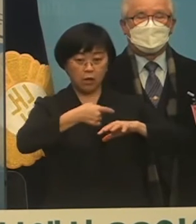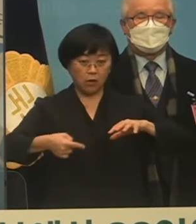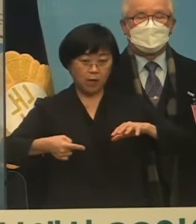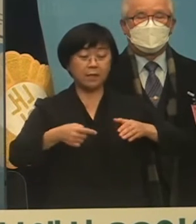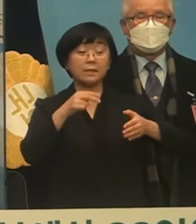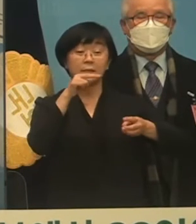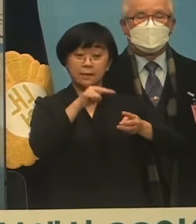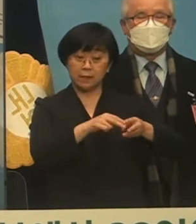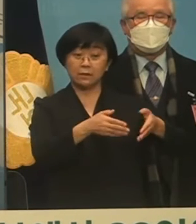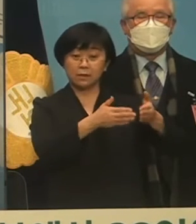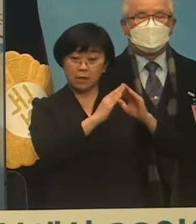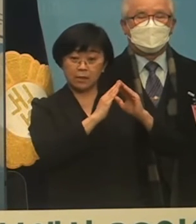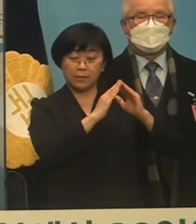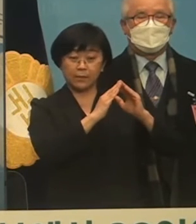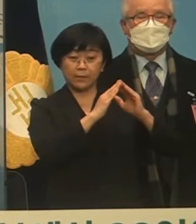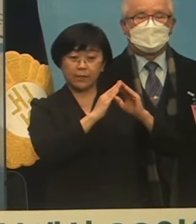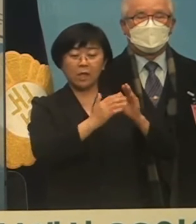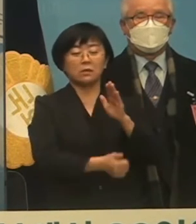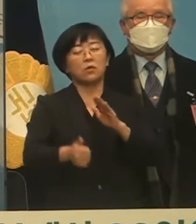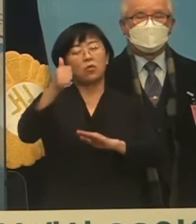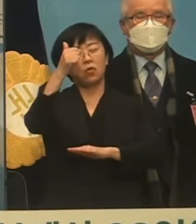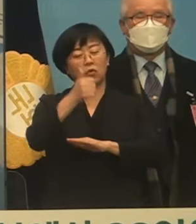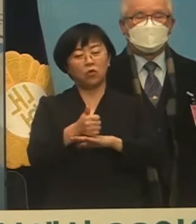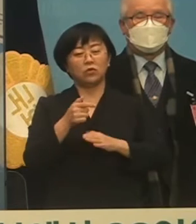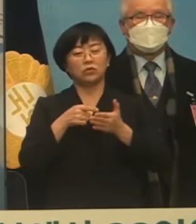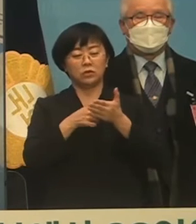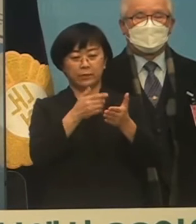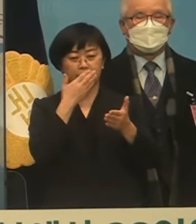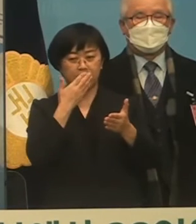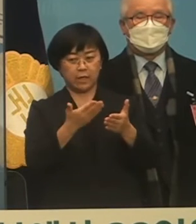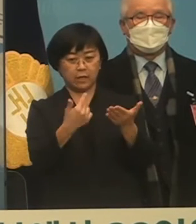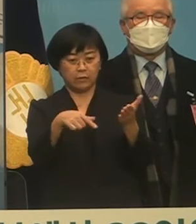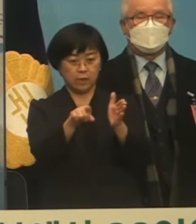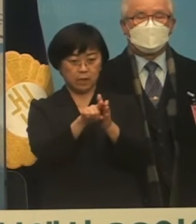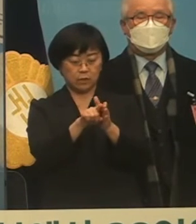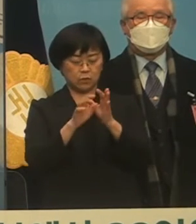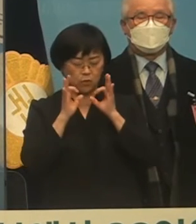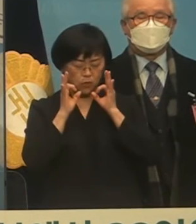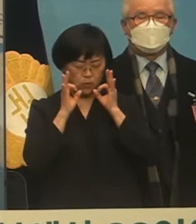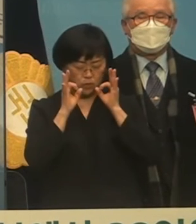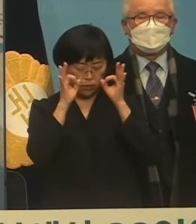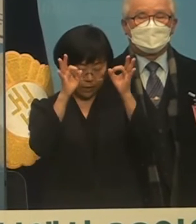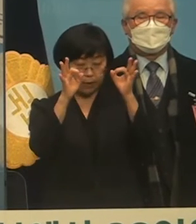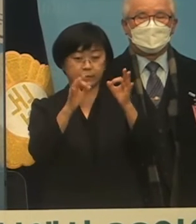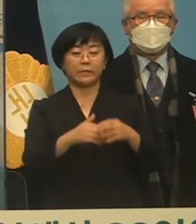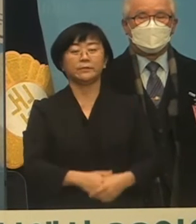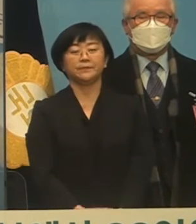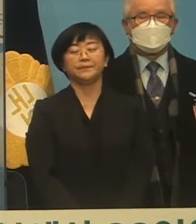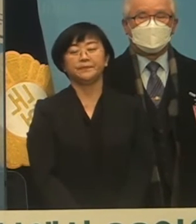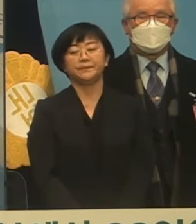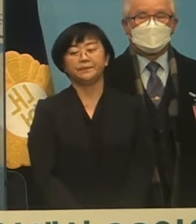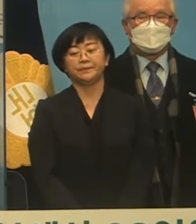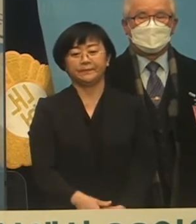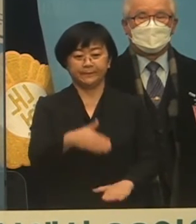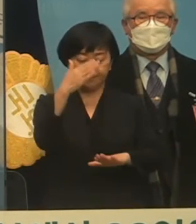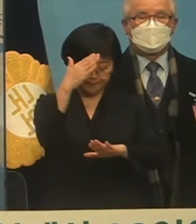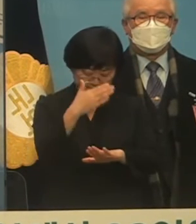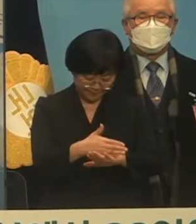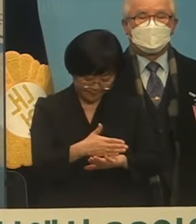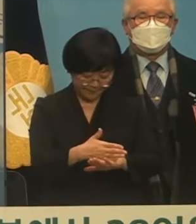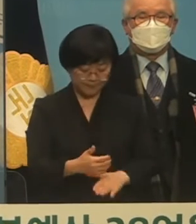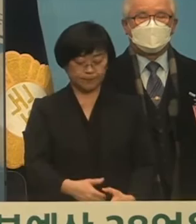심내혈관 센터 설립이 성공적으로 추진될 수 있도록 최선의 노력을 다하겠습니다.